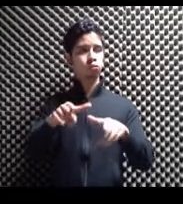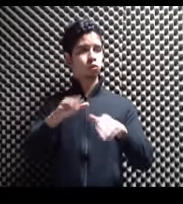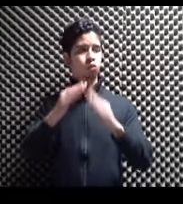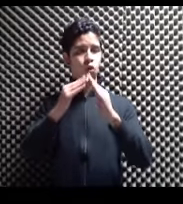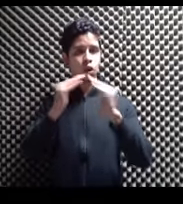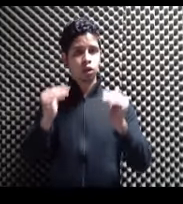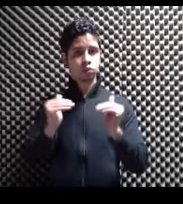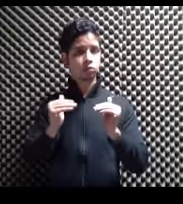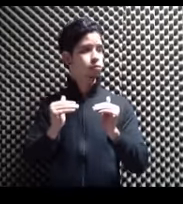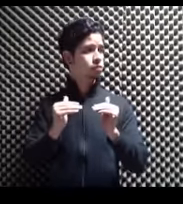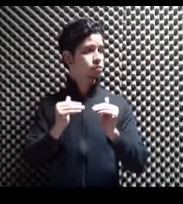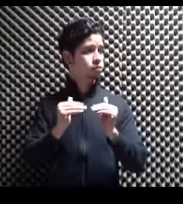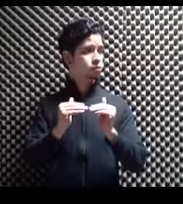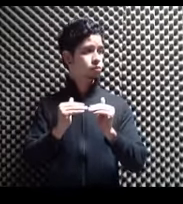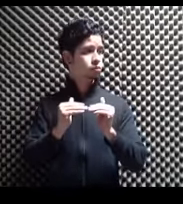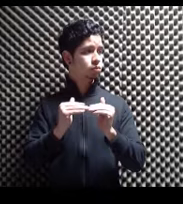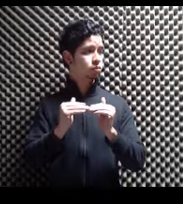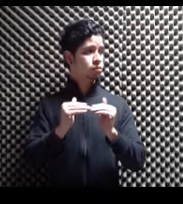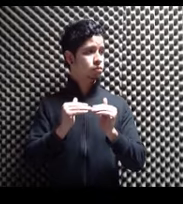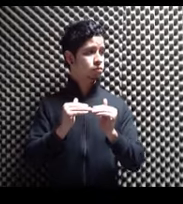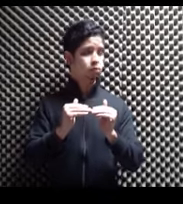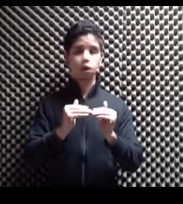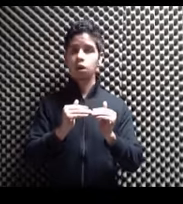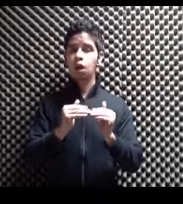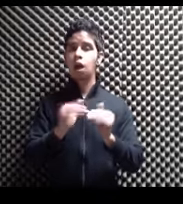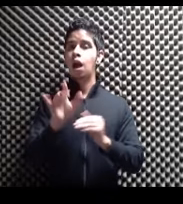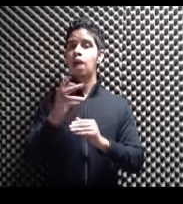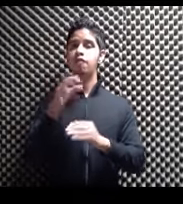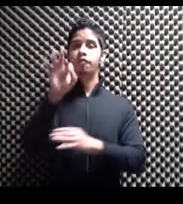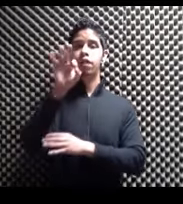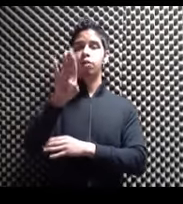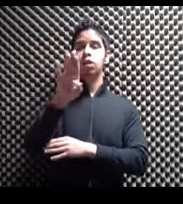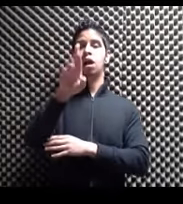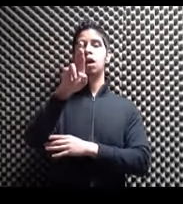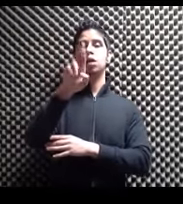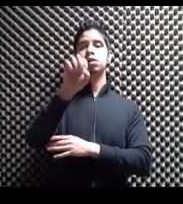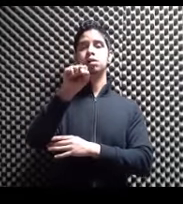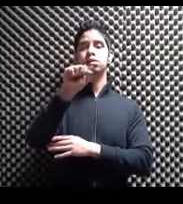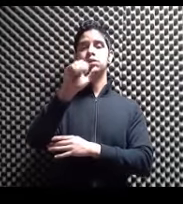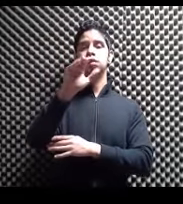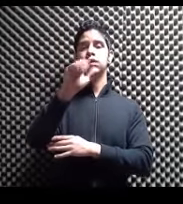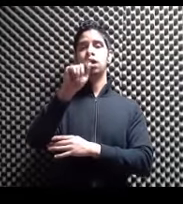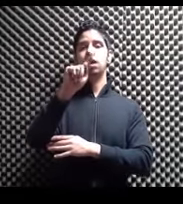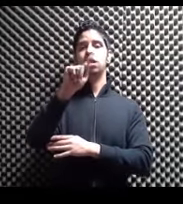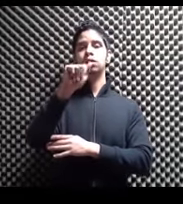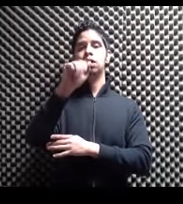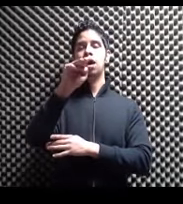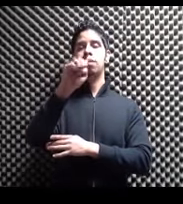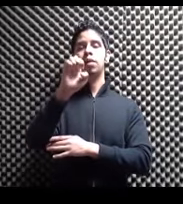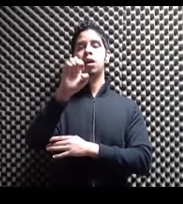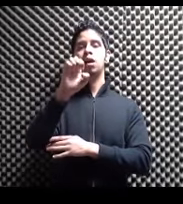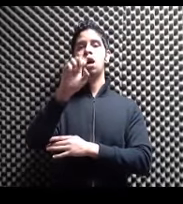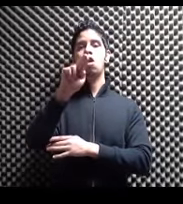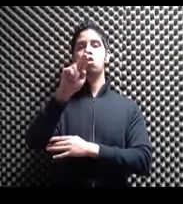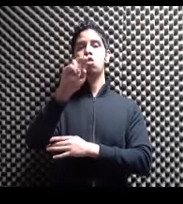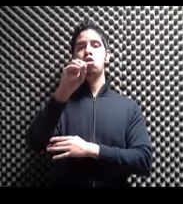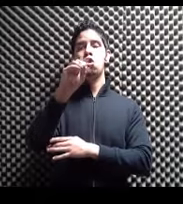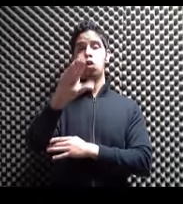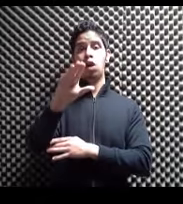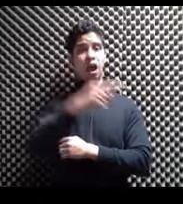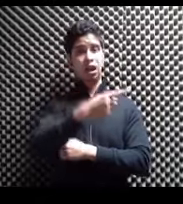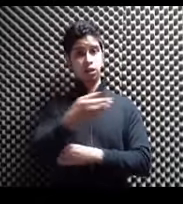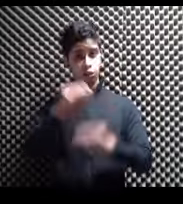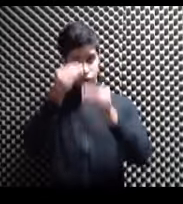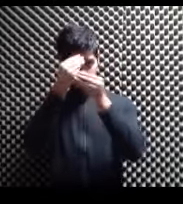Facebook, rescátame NOC. Y ahí hay fotos. En la página, María, da like, ahí hay información de cómo adquirir las camisetas para